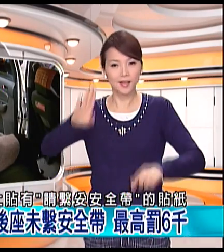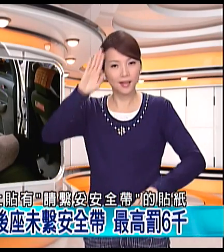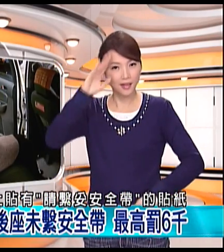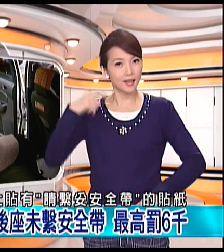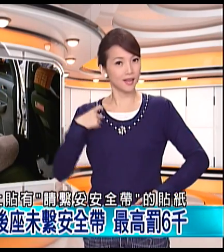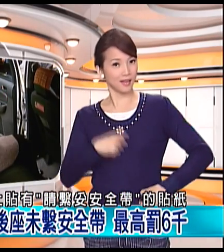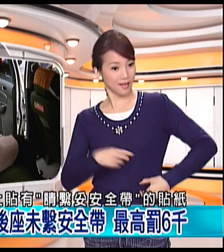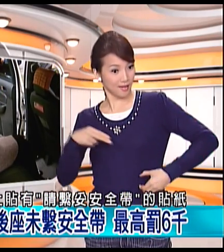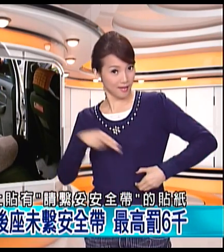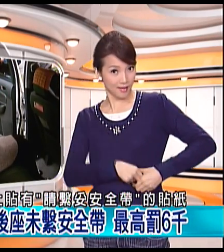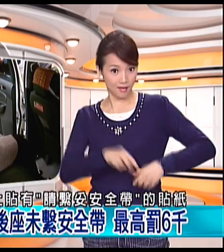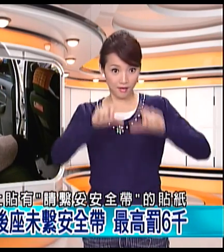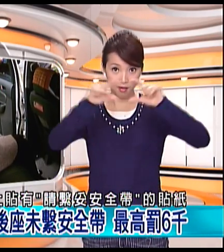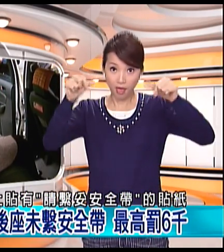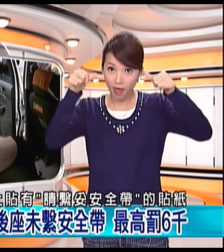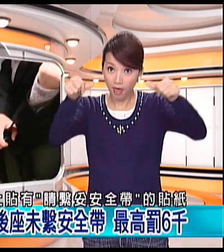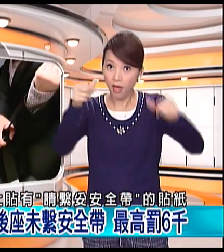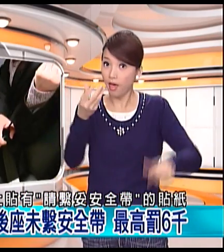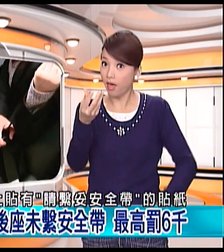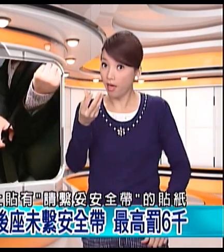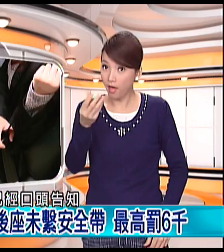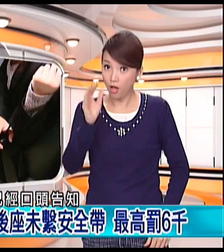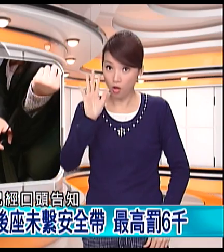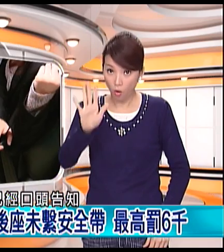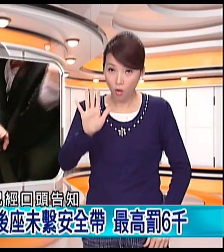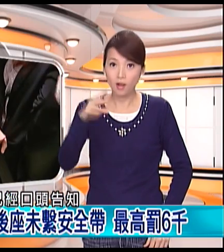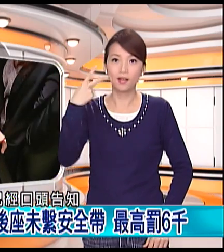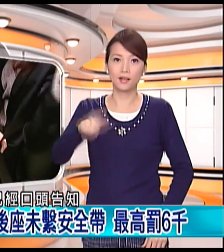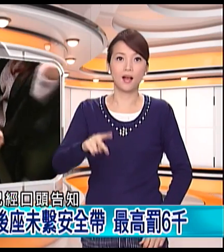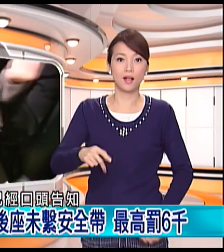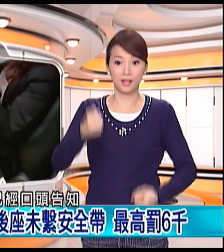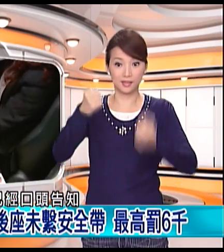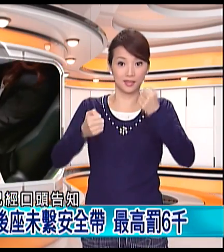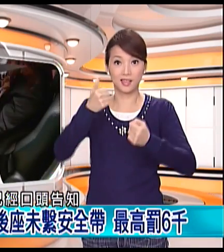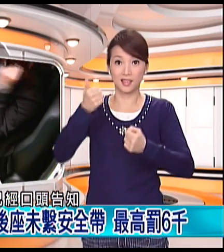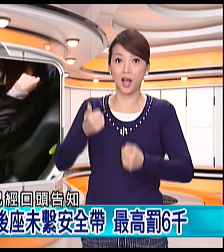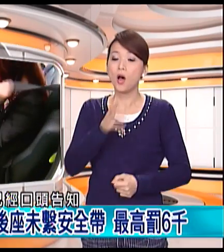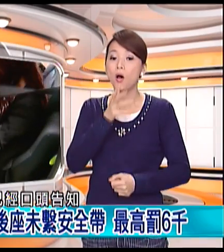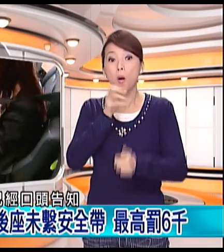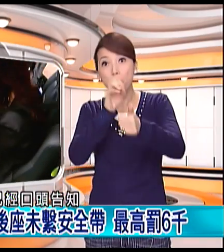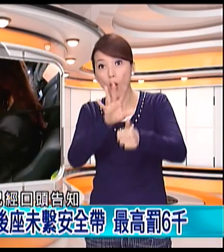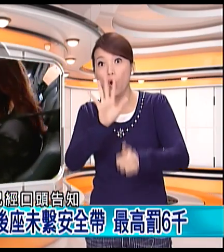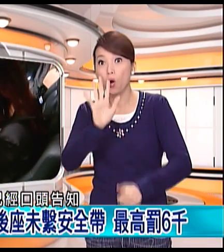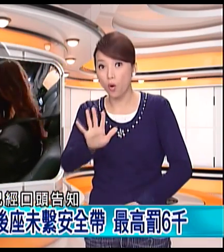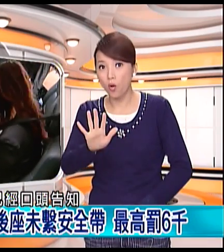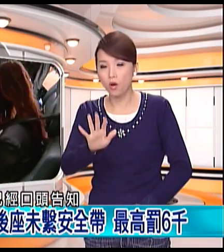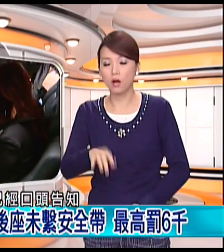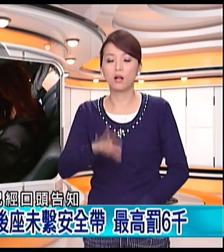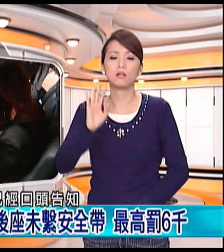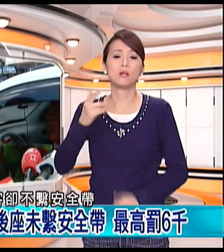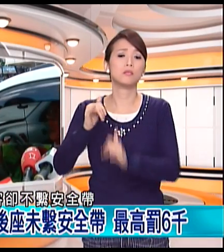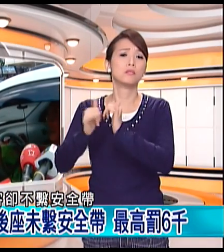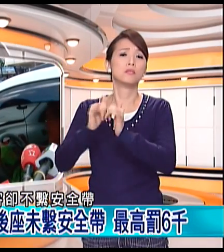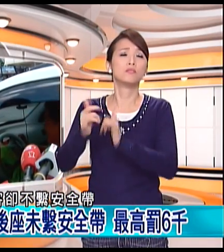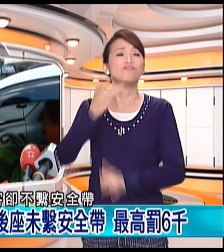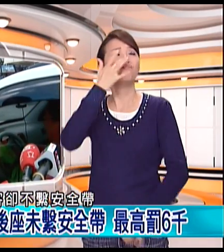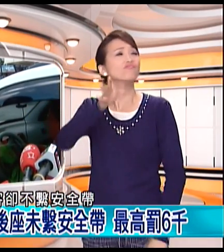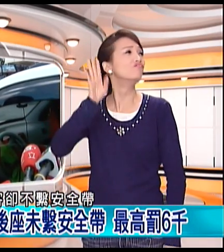系妥安全带的贴纸，而司机也已经口头告知，但是乘客却不系安全